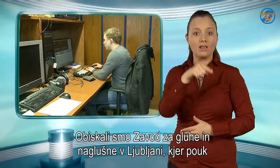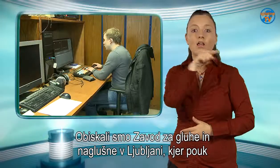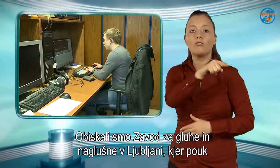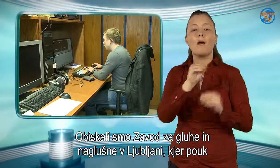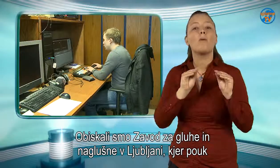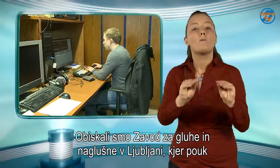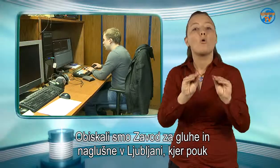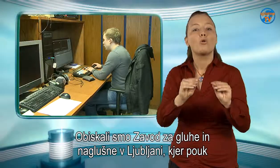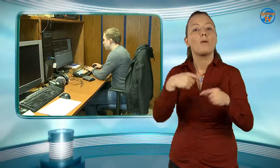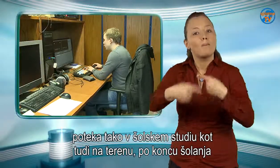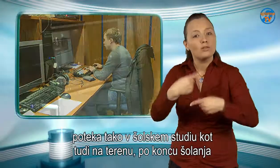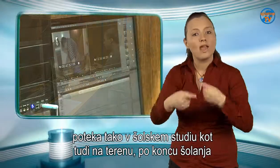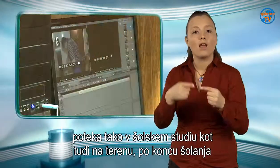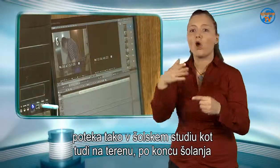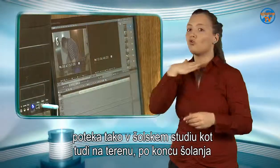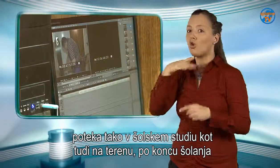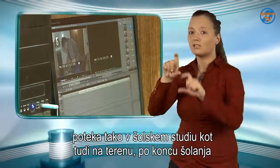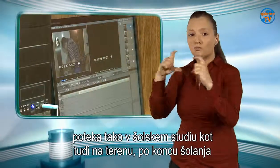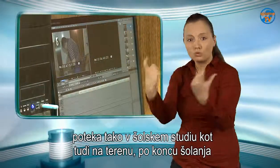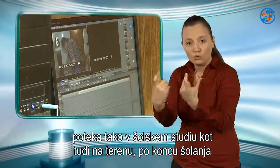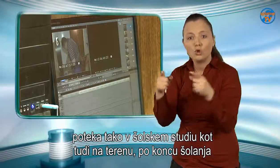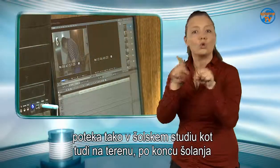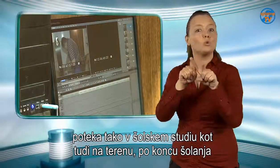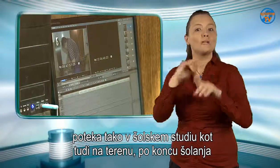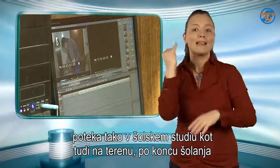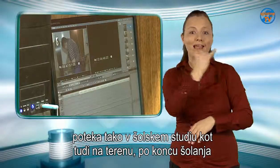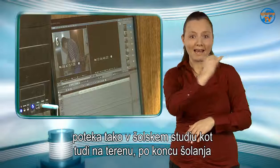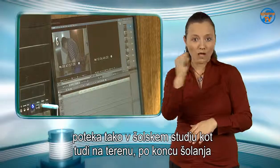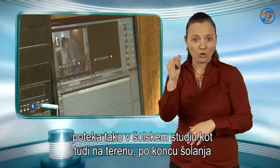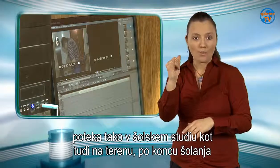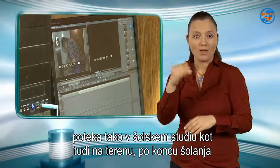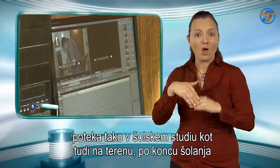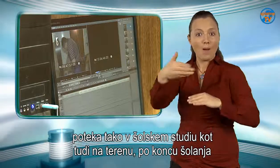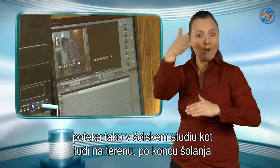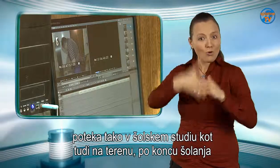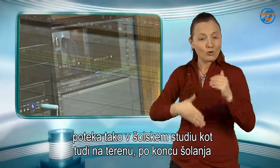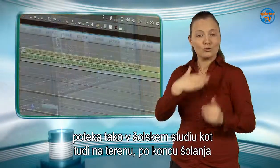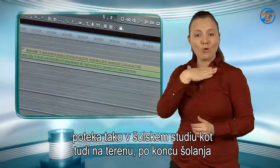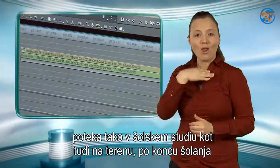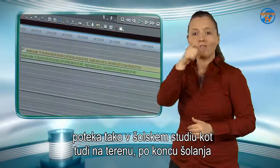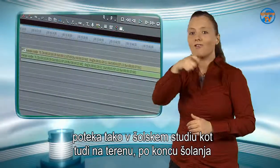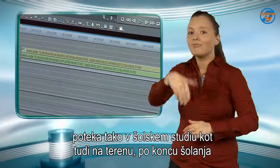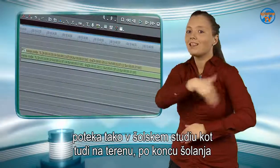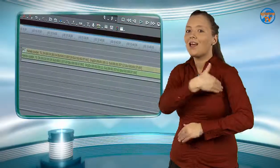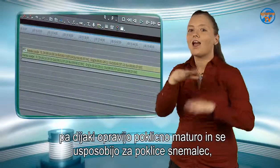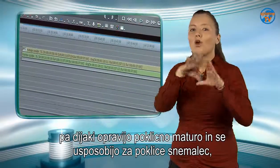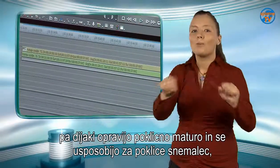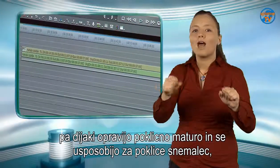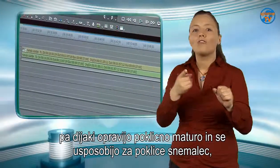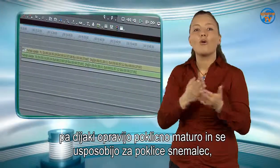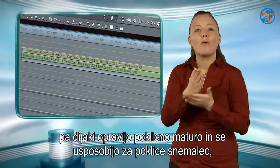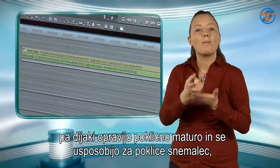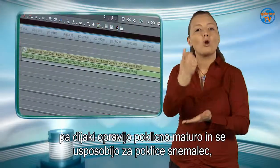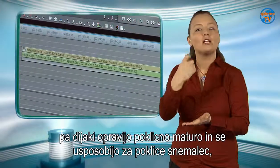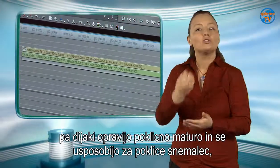v Ljubljani, kjer pouk poteka tako v šolskem studiu kot tudi na terenu. Po koncu šolanja pa